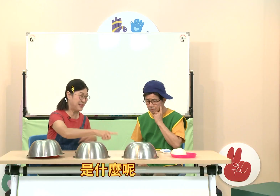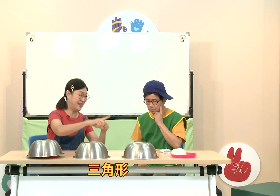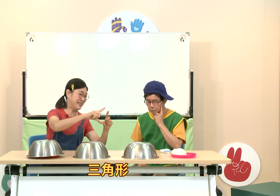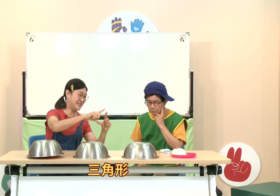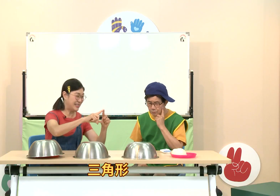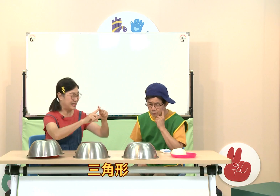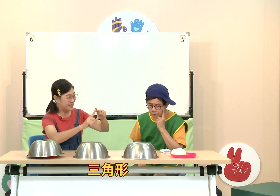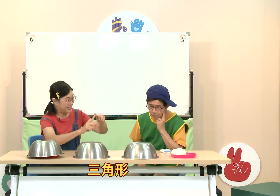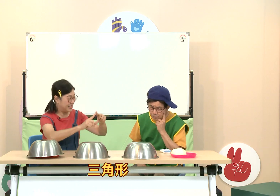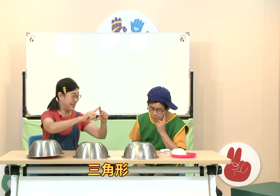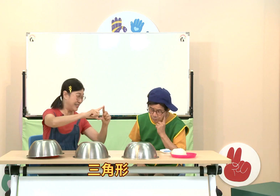三角形